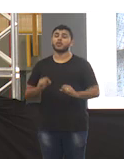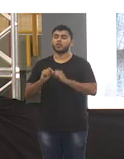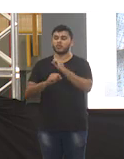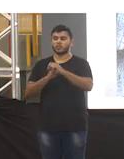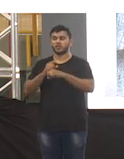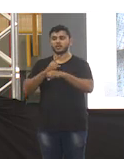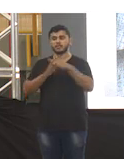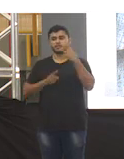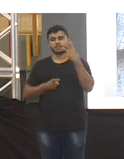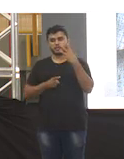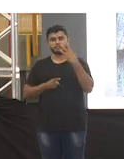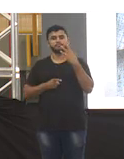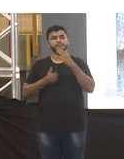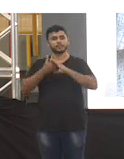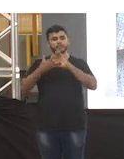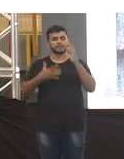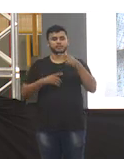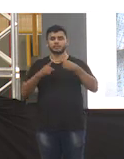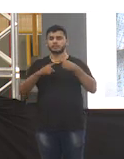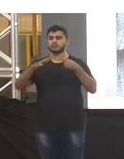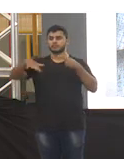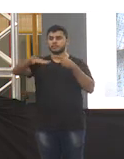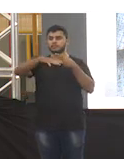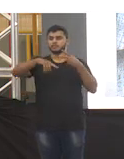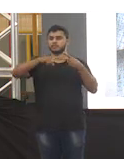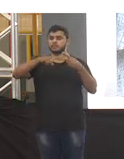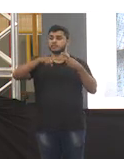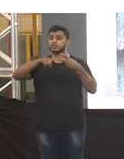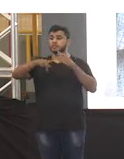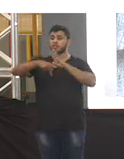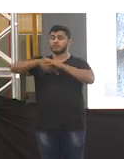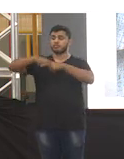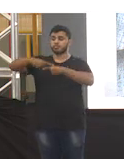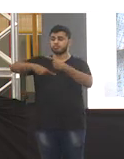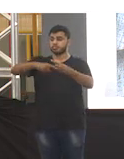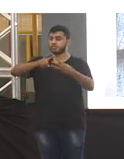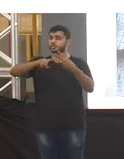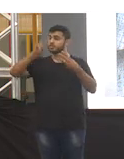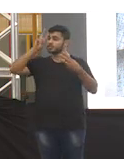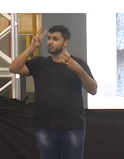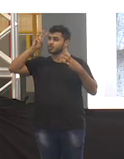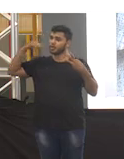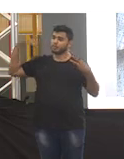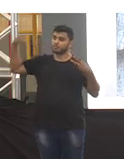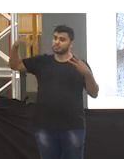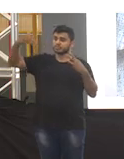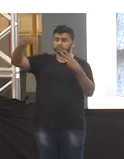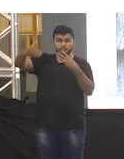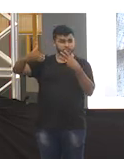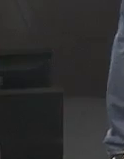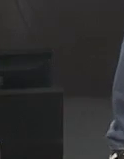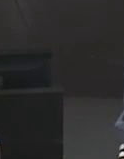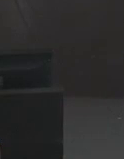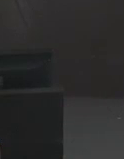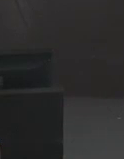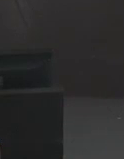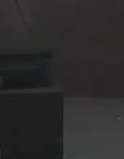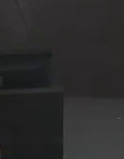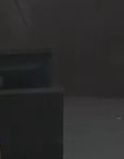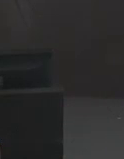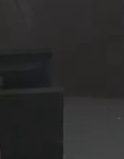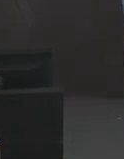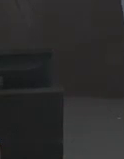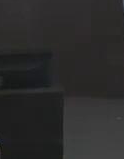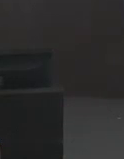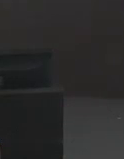por 3 fatores: o meio, a raça e o contexto histórico. O que vocês acham disso?